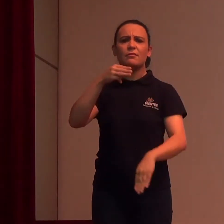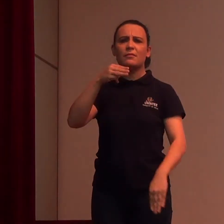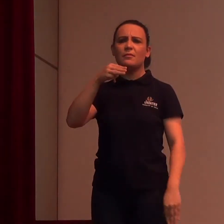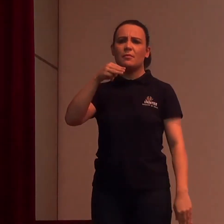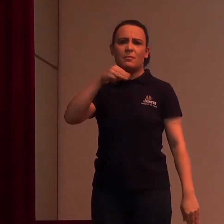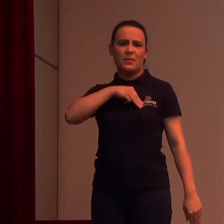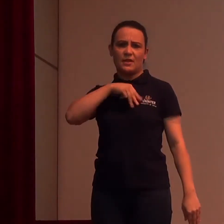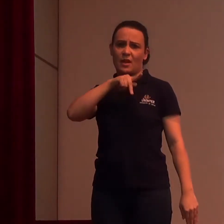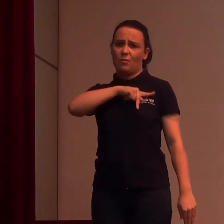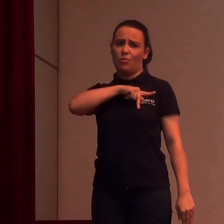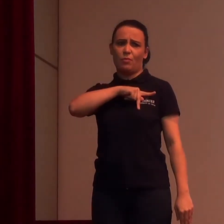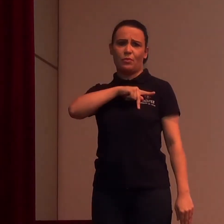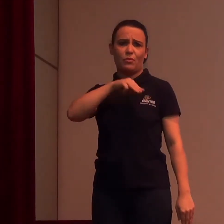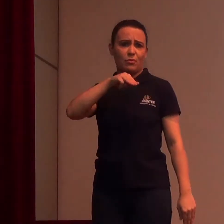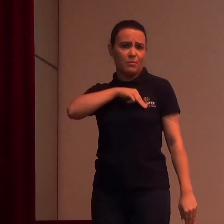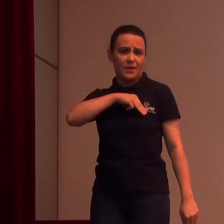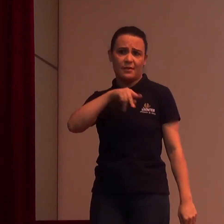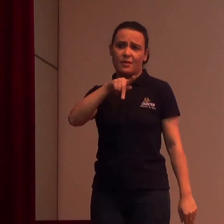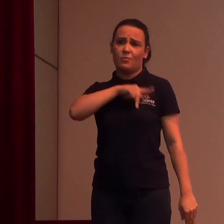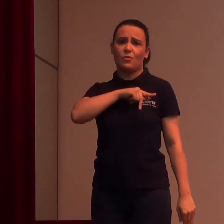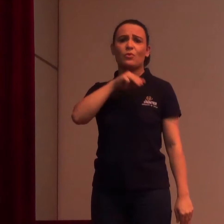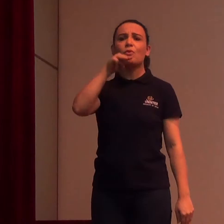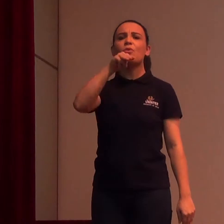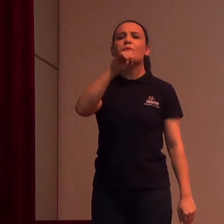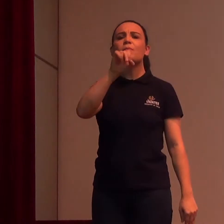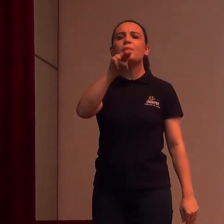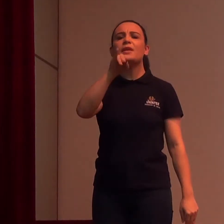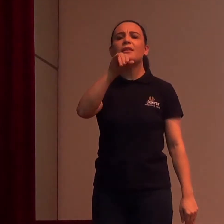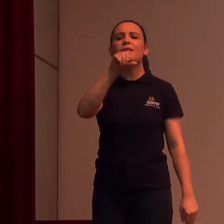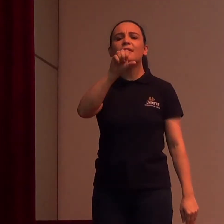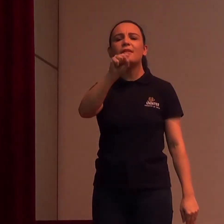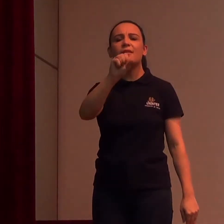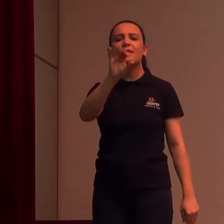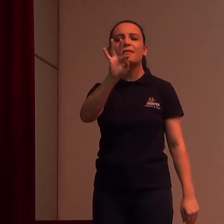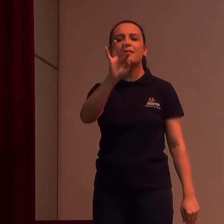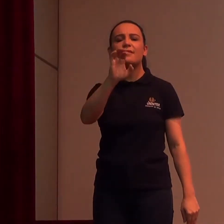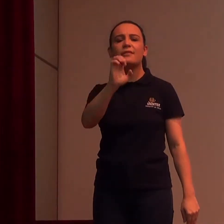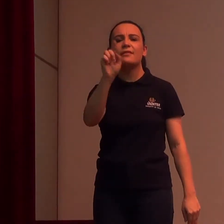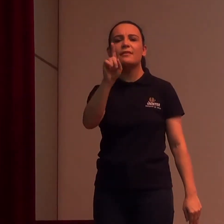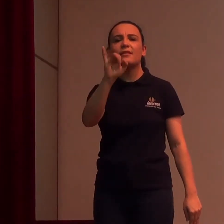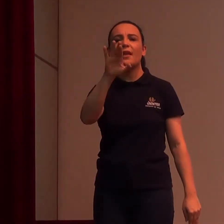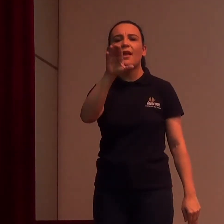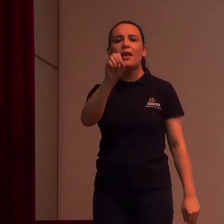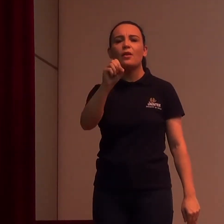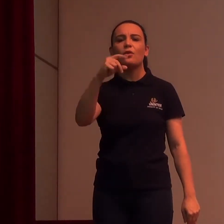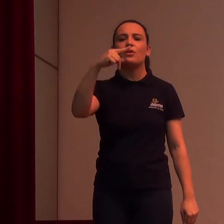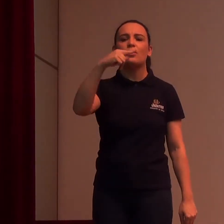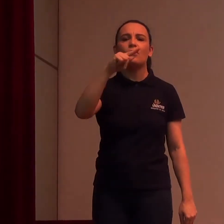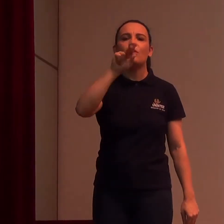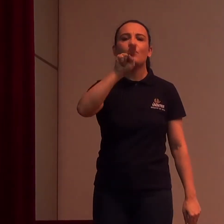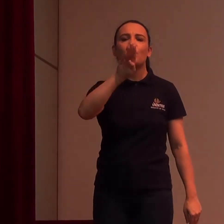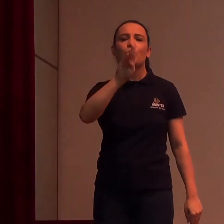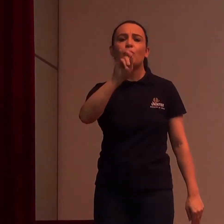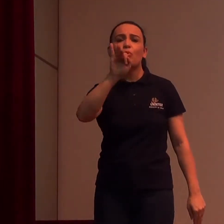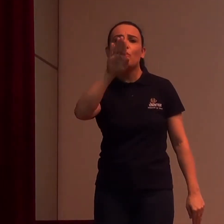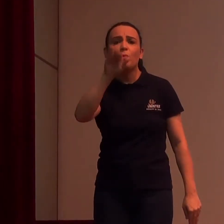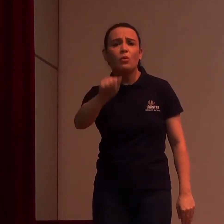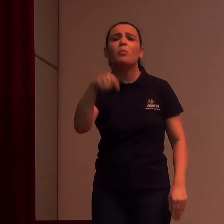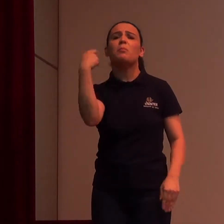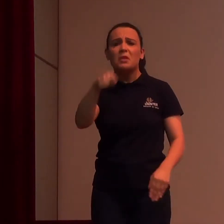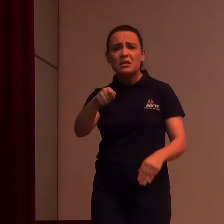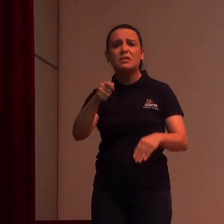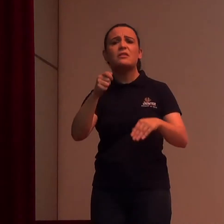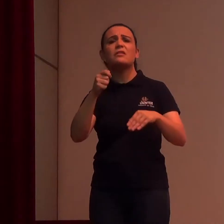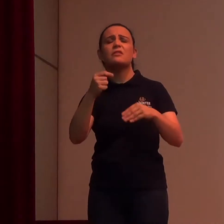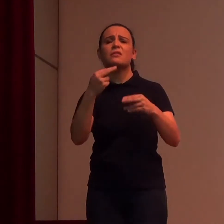representar, precisa gerar esse volume, né? Porque as coisas no Brasil acabam funcionando só se tiver volume, né? E aí a